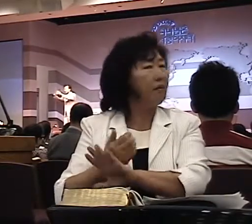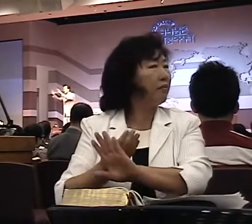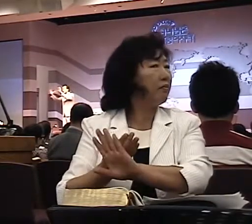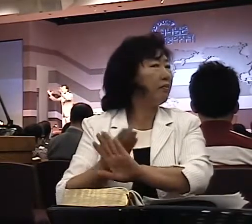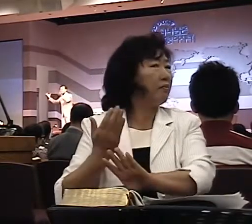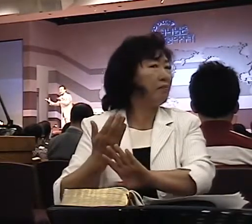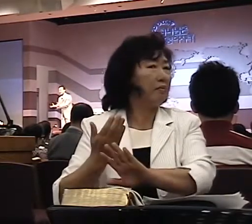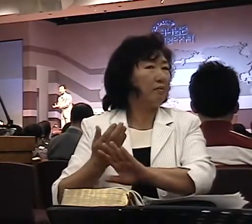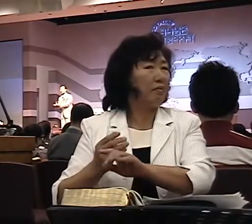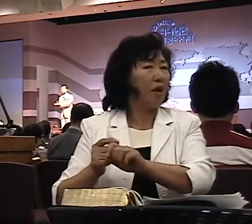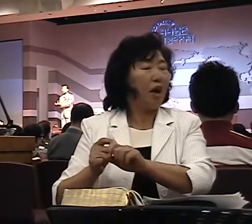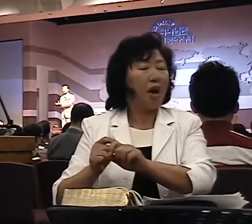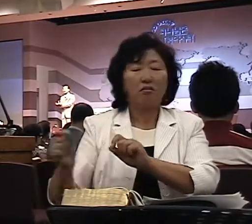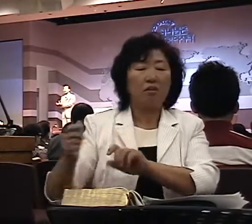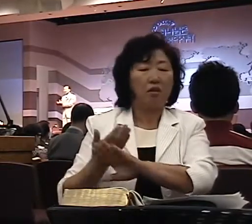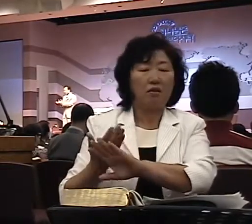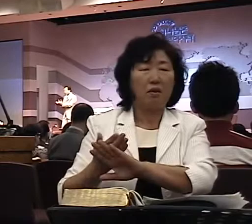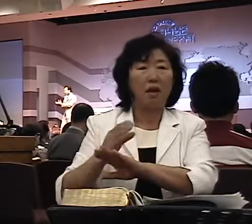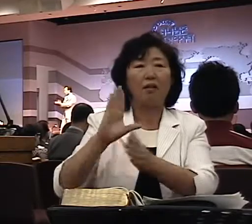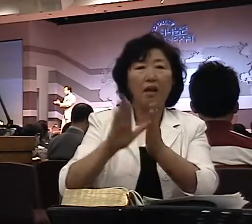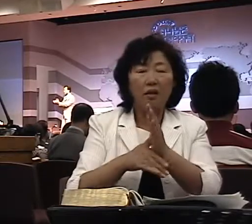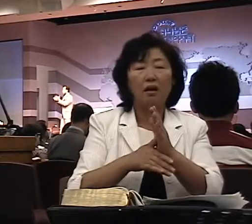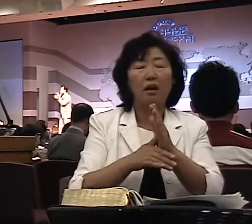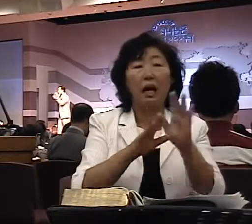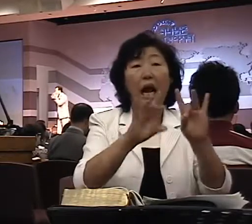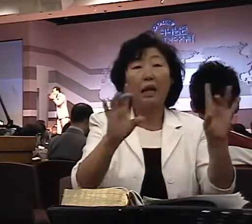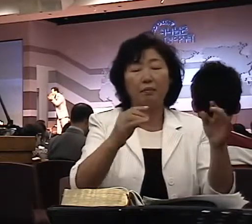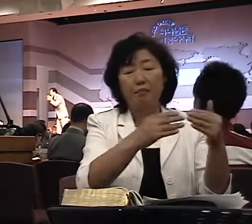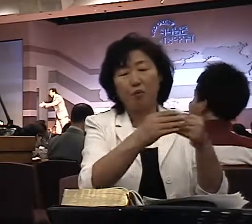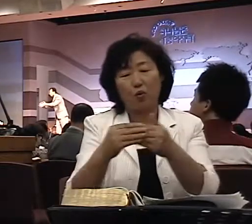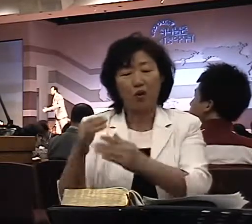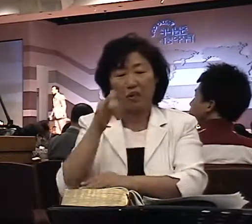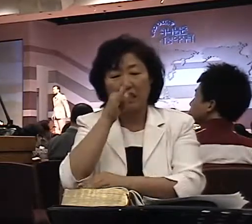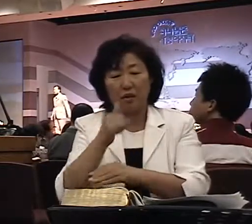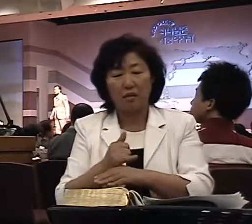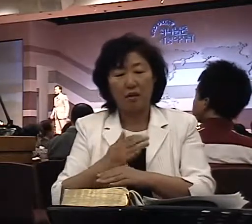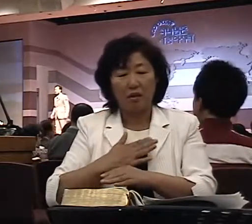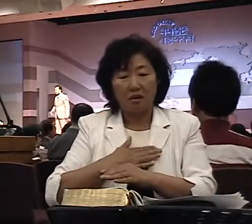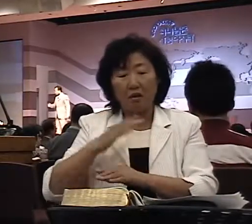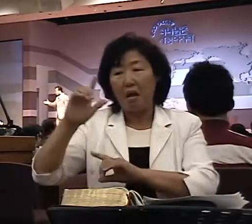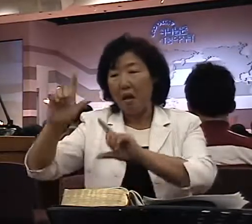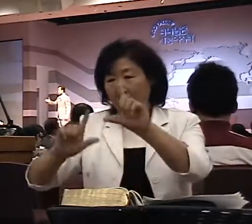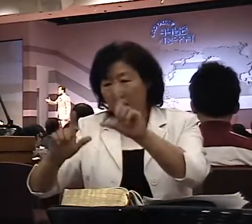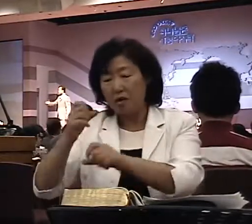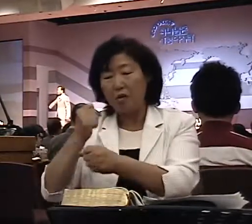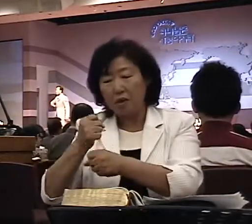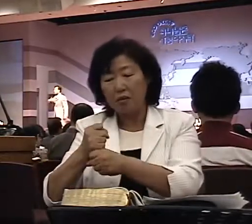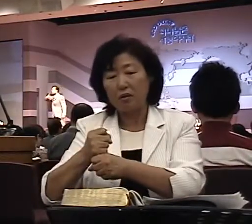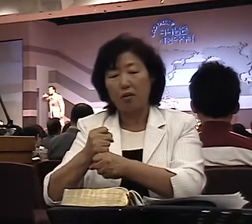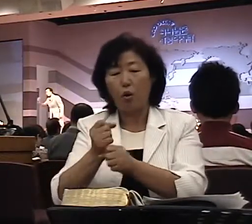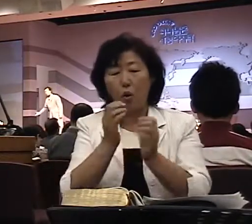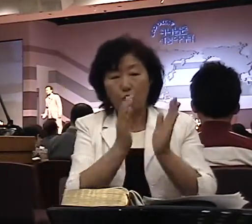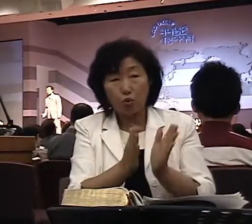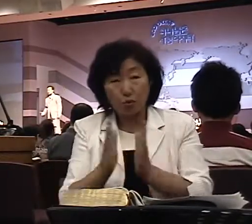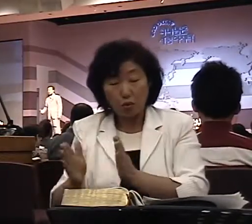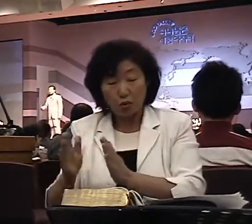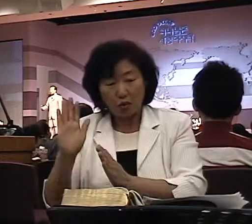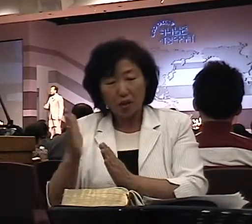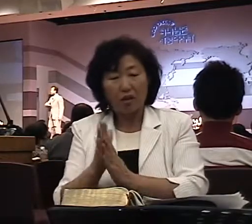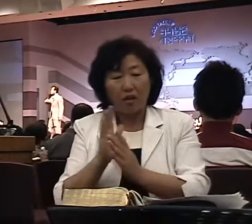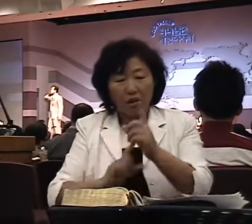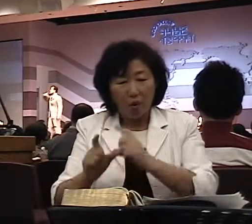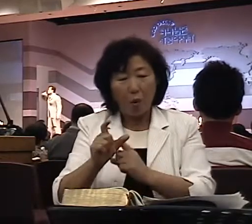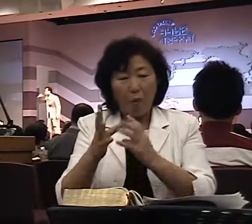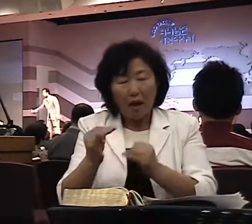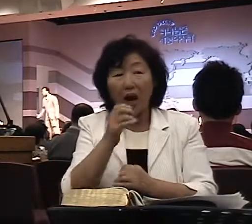결과로 때때로는 인도하시지만 그 가운데서 당신의 형상을 만들어 가시며 준비되었을 때 더 많은 것을 보여주시고